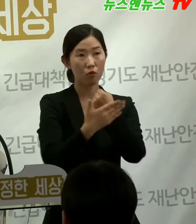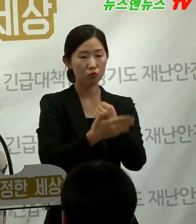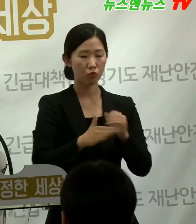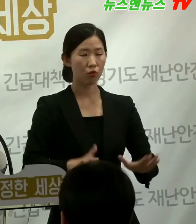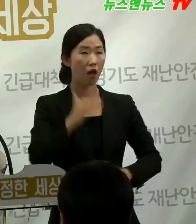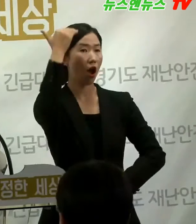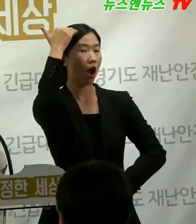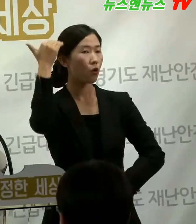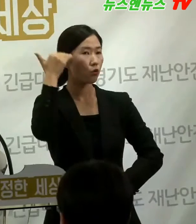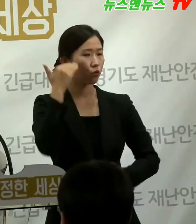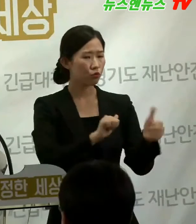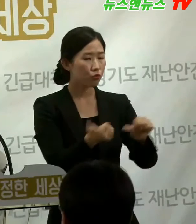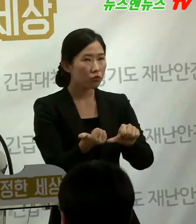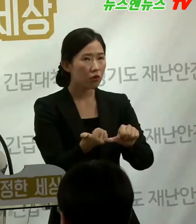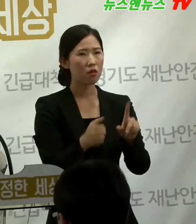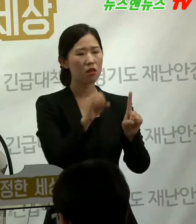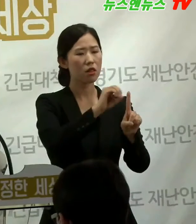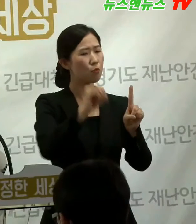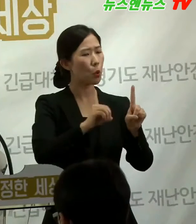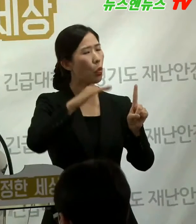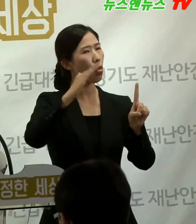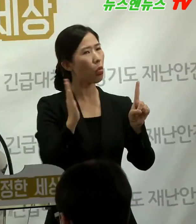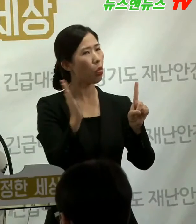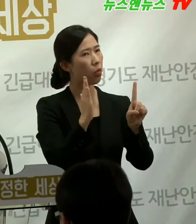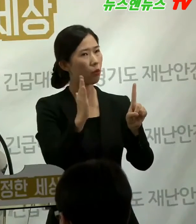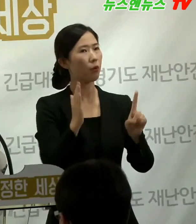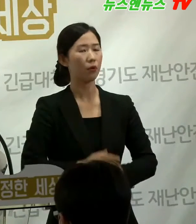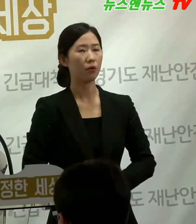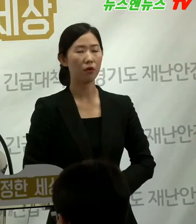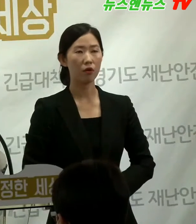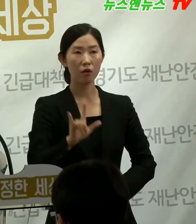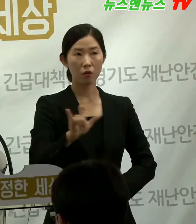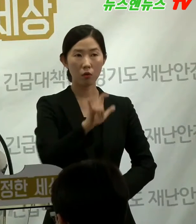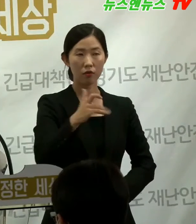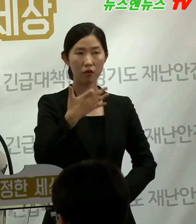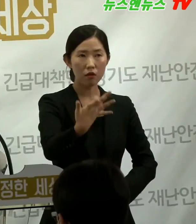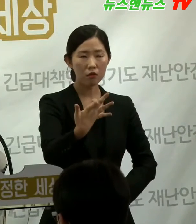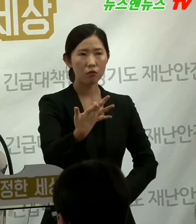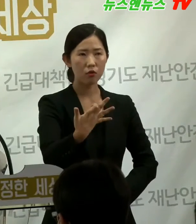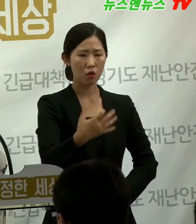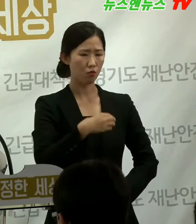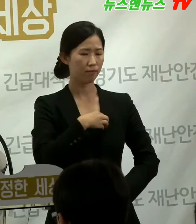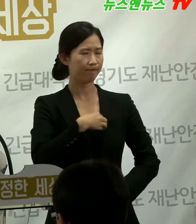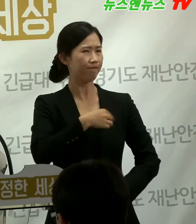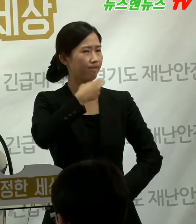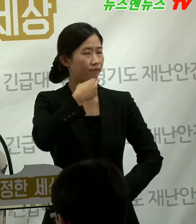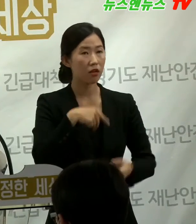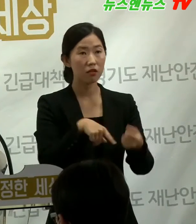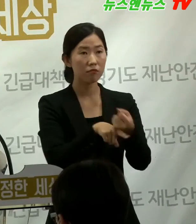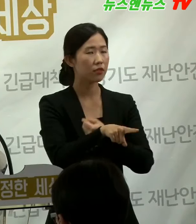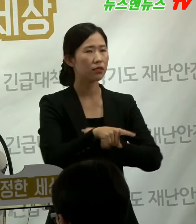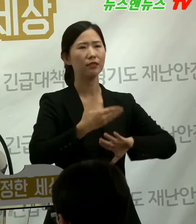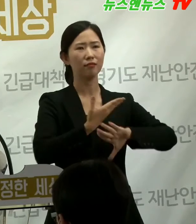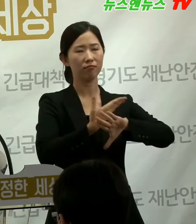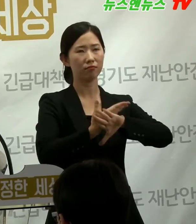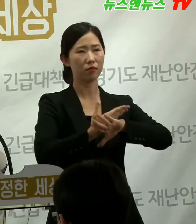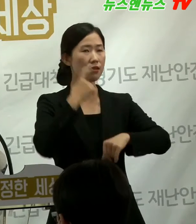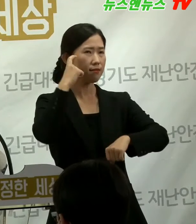현재까지 1%를 밑돌고 있습니다. 코로나19가 위험하지 않다는 것이 아니라